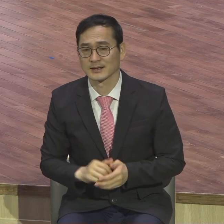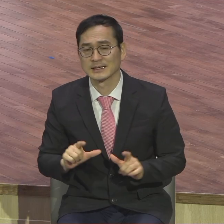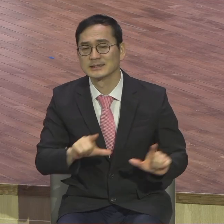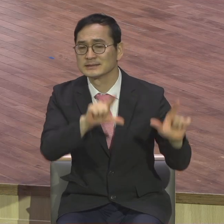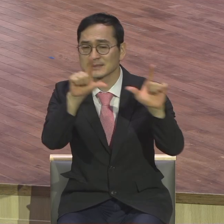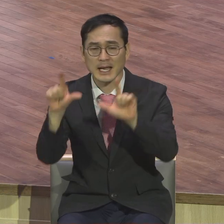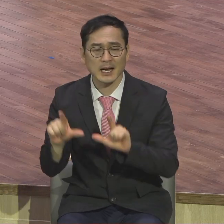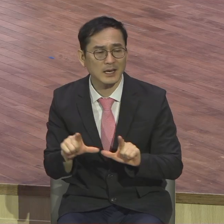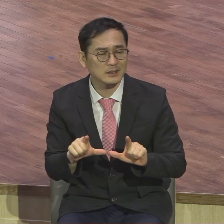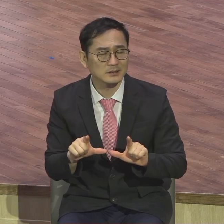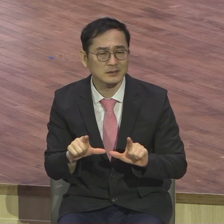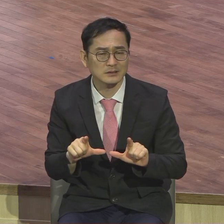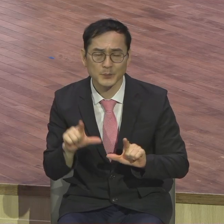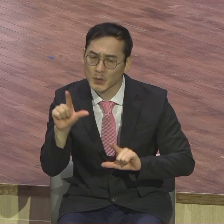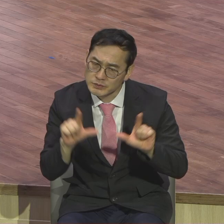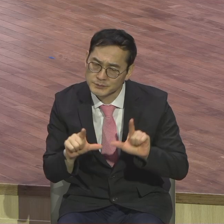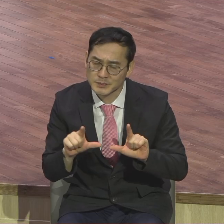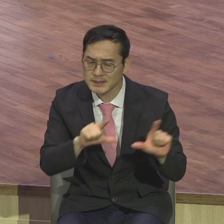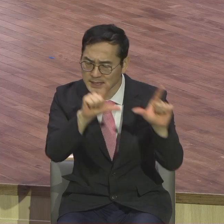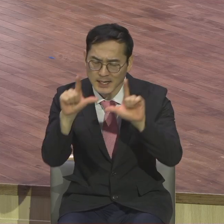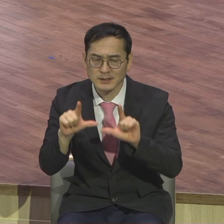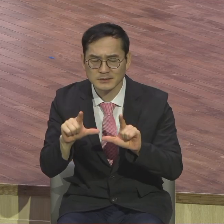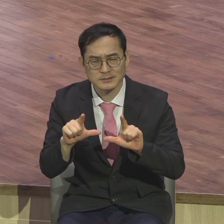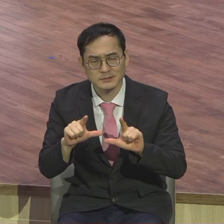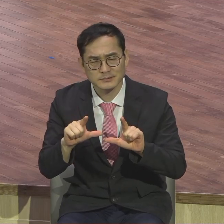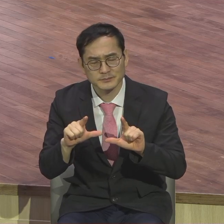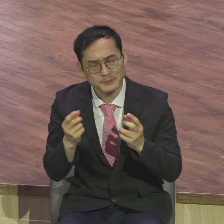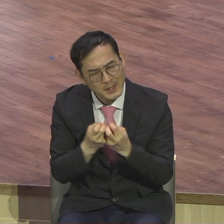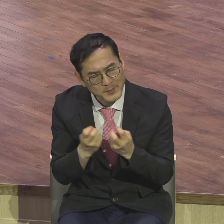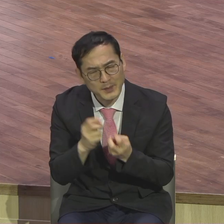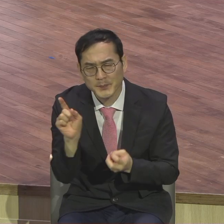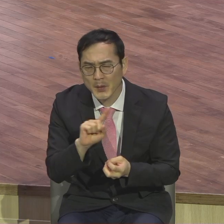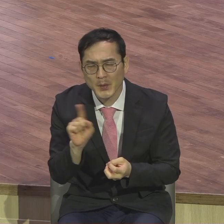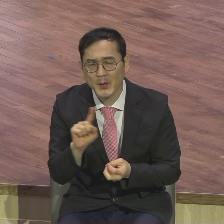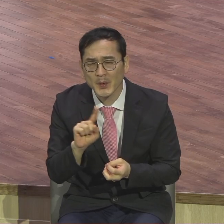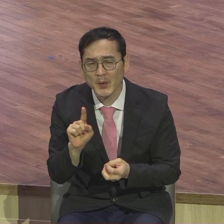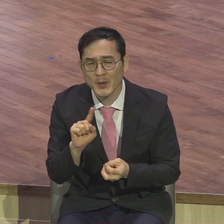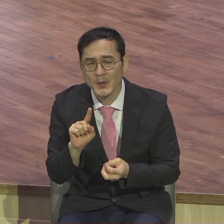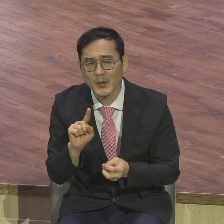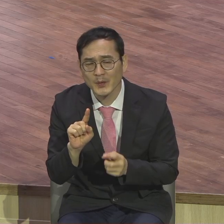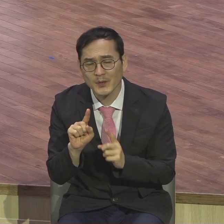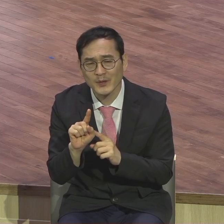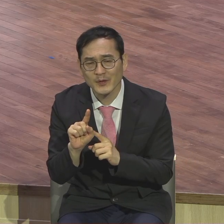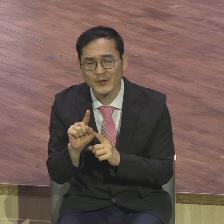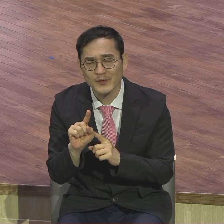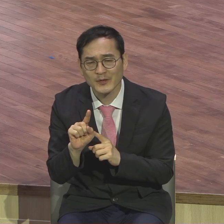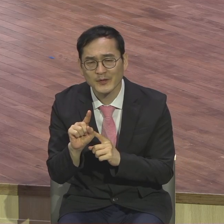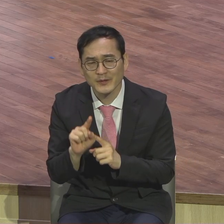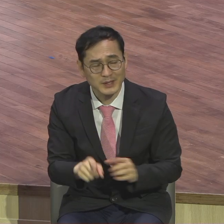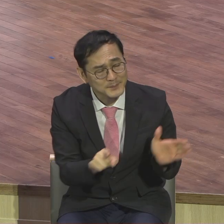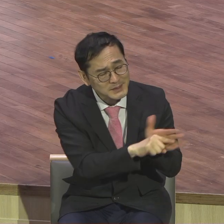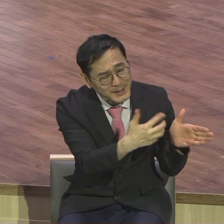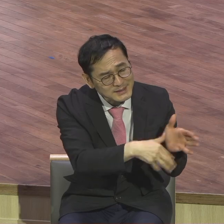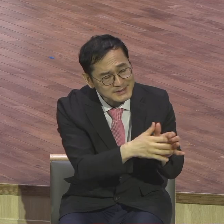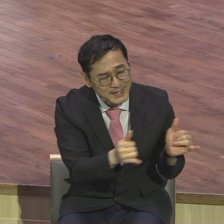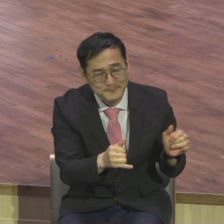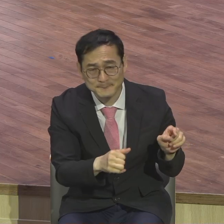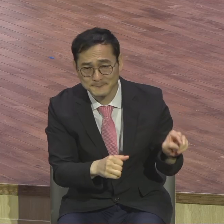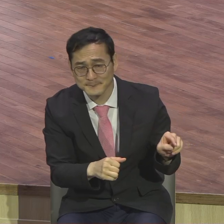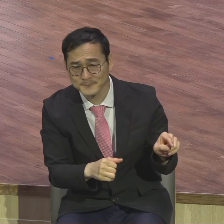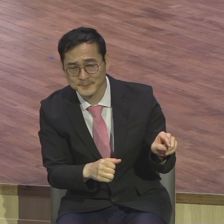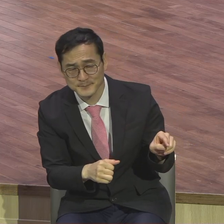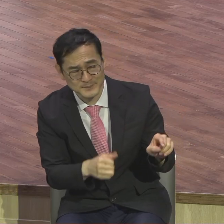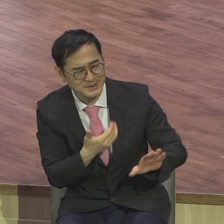이 세상 삶을 살아야 되느냐. 이 말은 불신자하고는 다르죠. 불신자 때 구원받지 못할 때